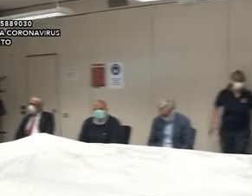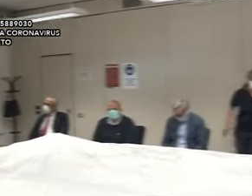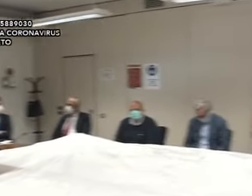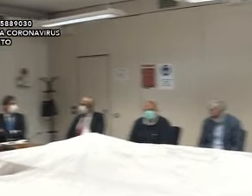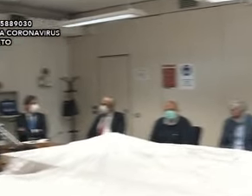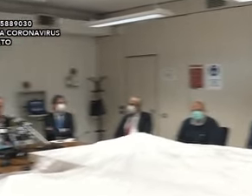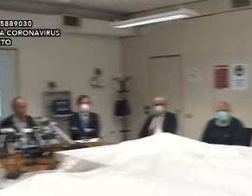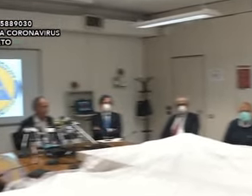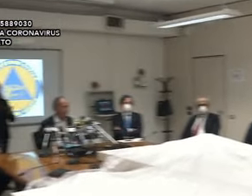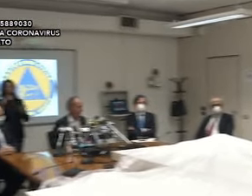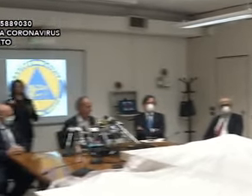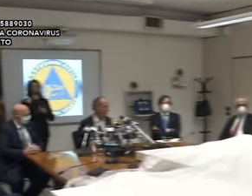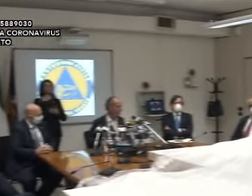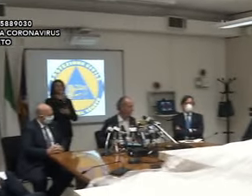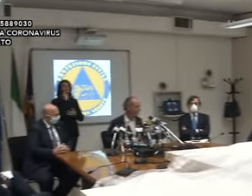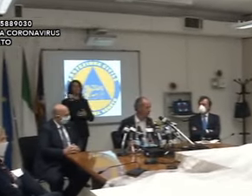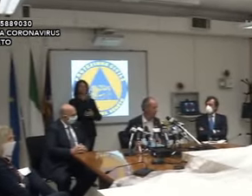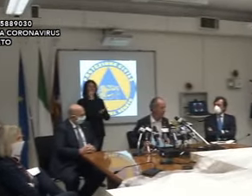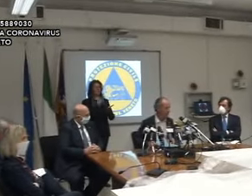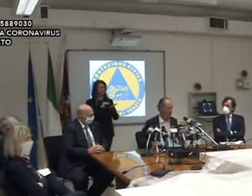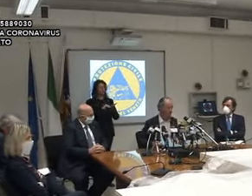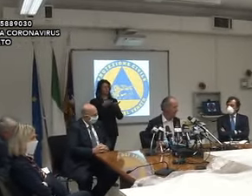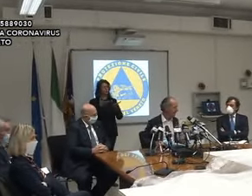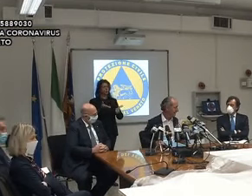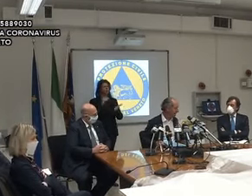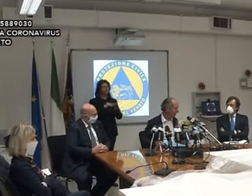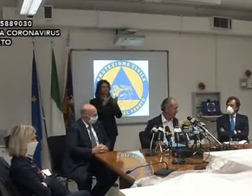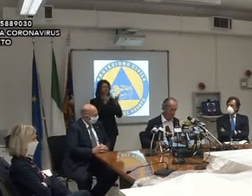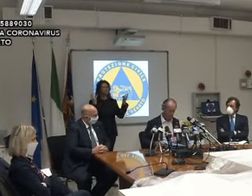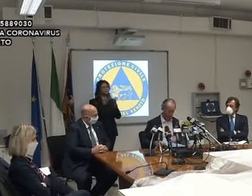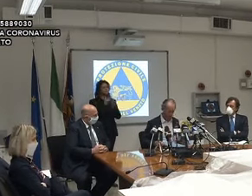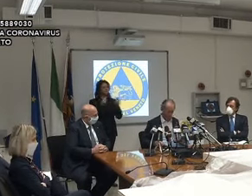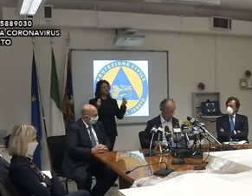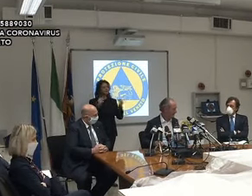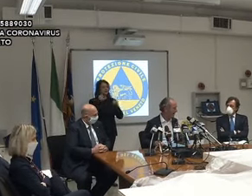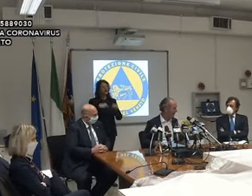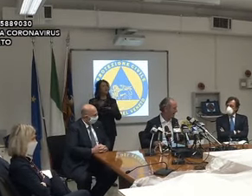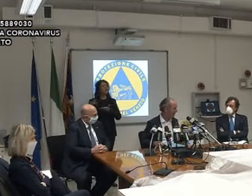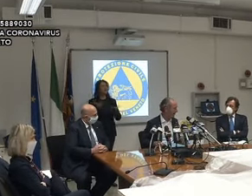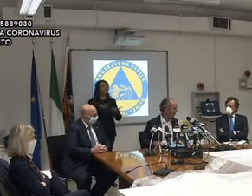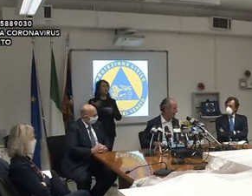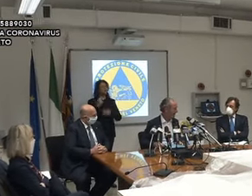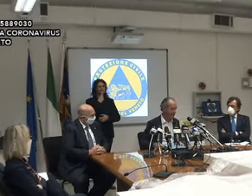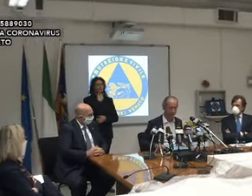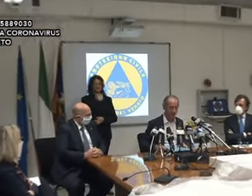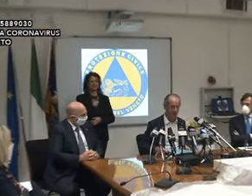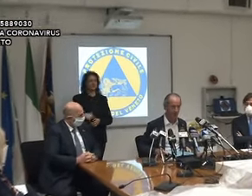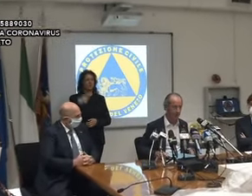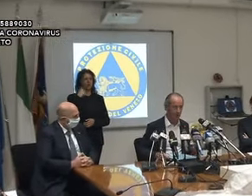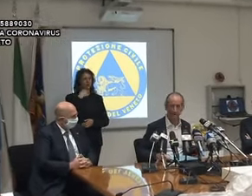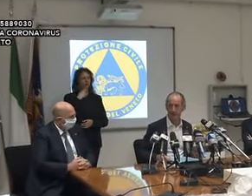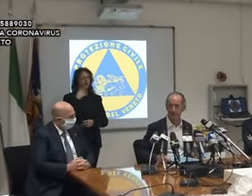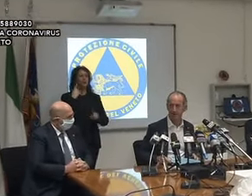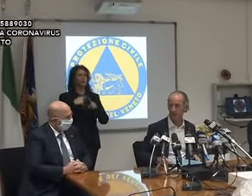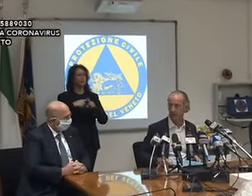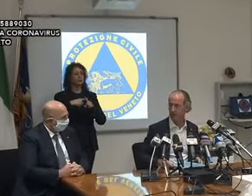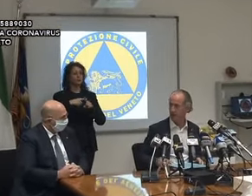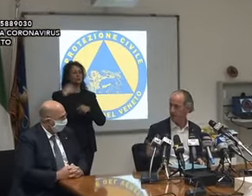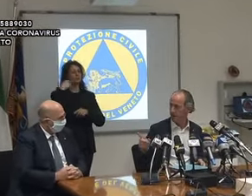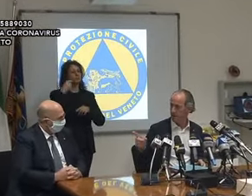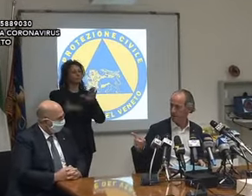intanto un saluto a tutti i presenti, che sono molti qui oggi, al sindaco di Padova, il magnifico rettore dell'Università